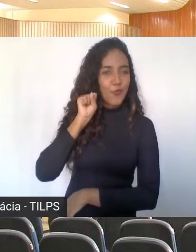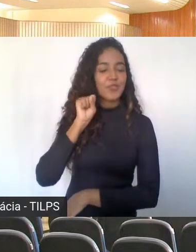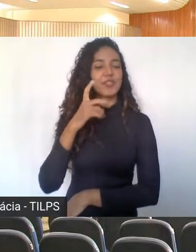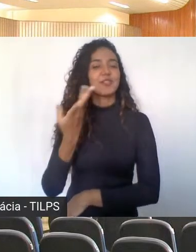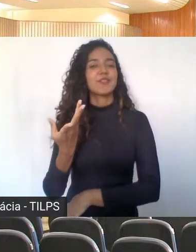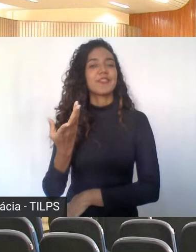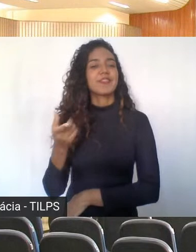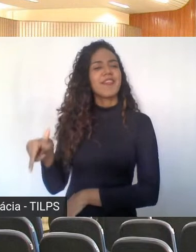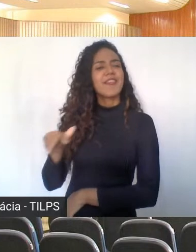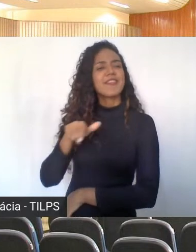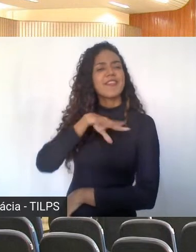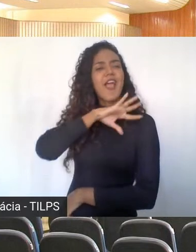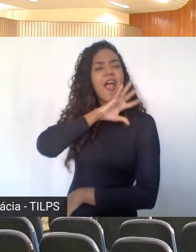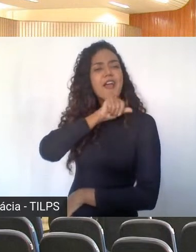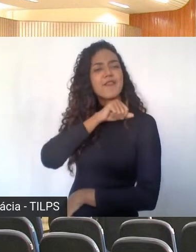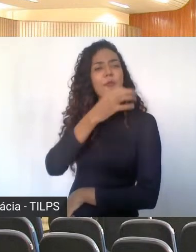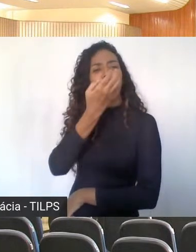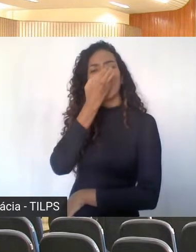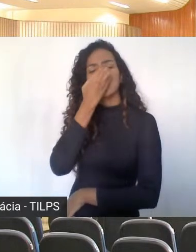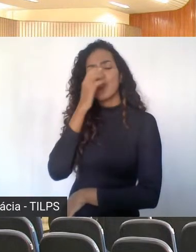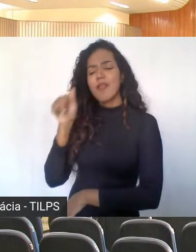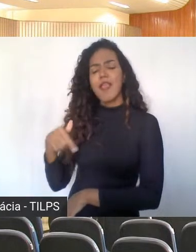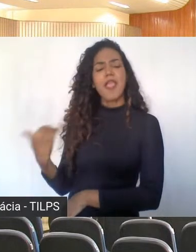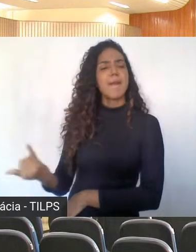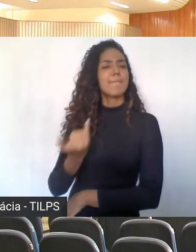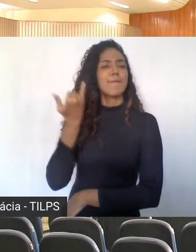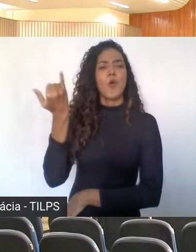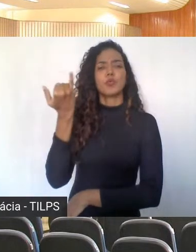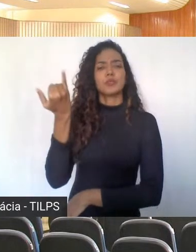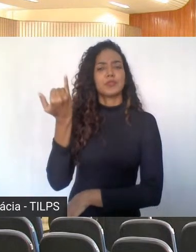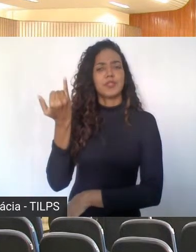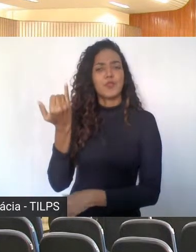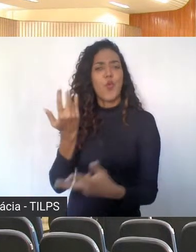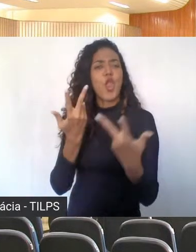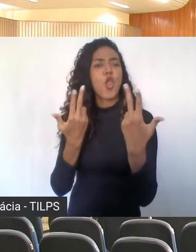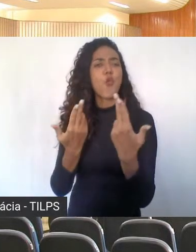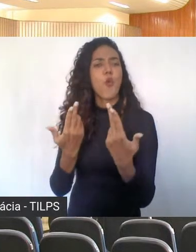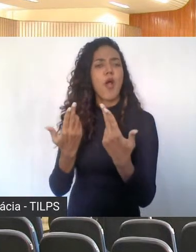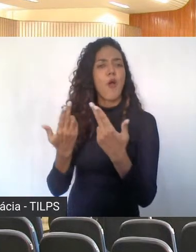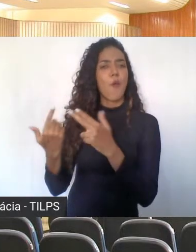essa planta que está atrás de mim. Então, todos os momentos